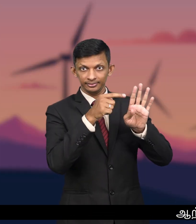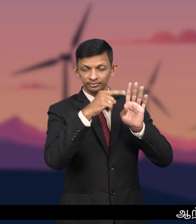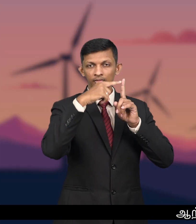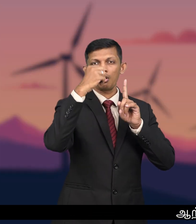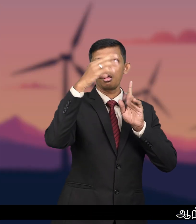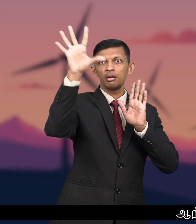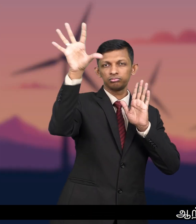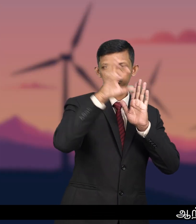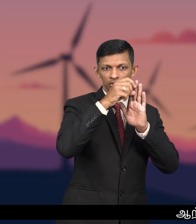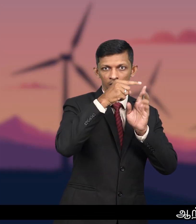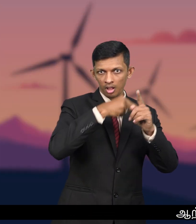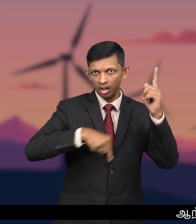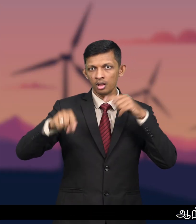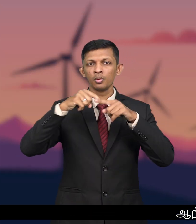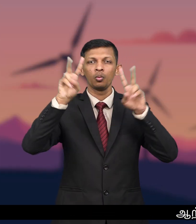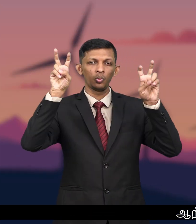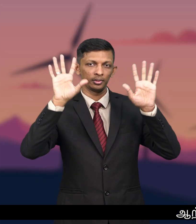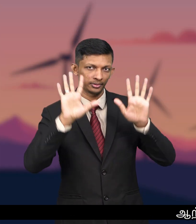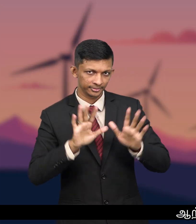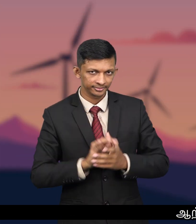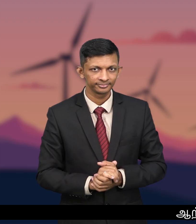ஆற்றல் சேமிப்பு